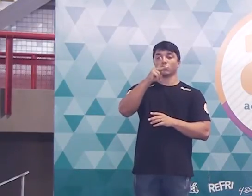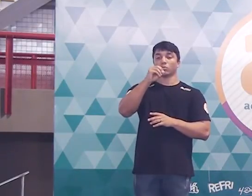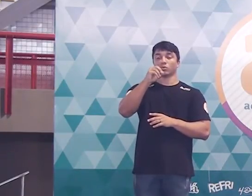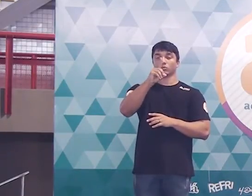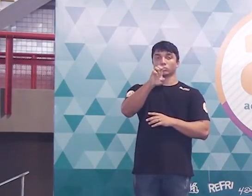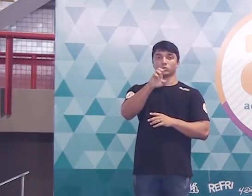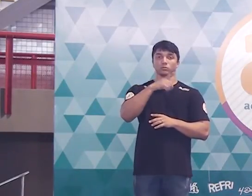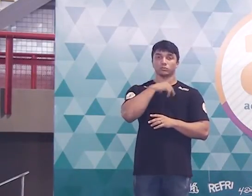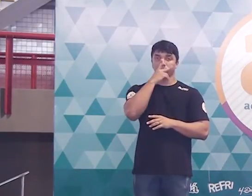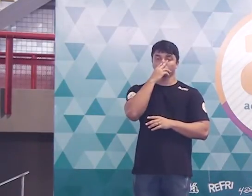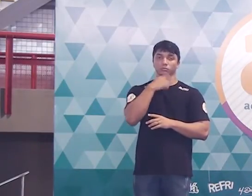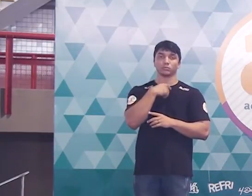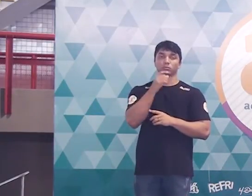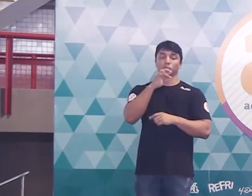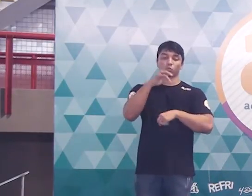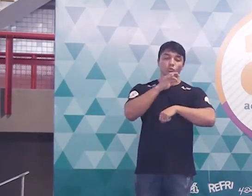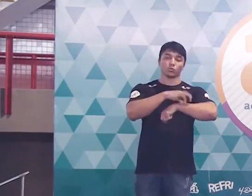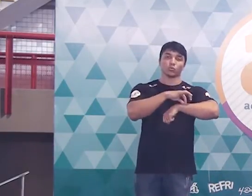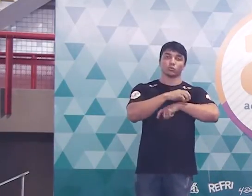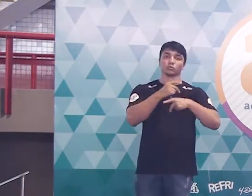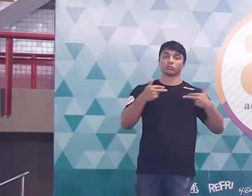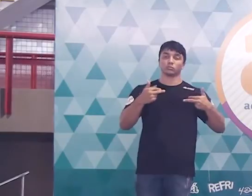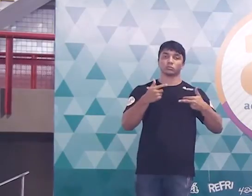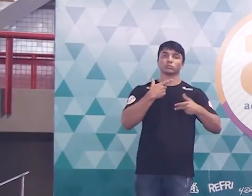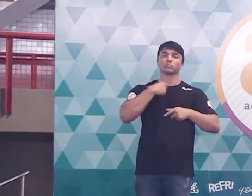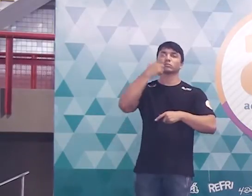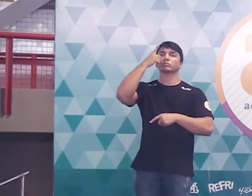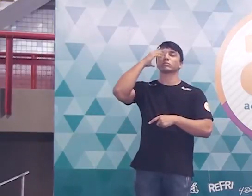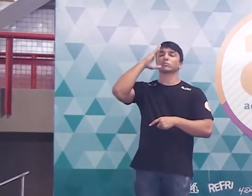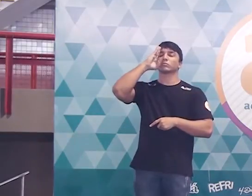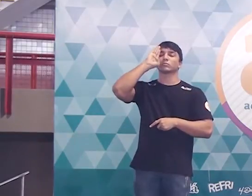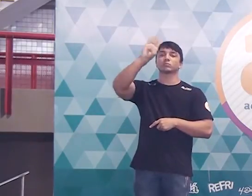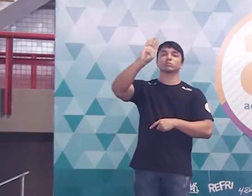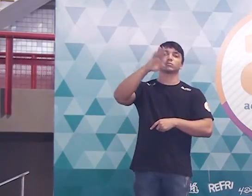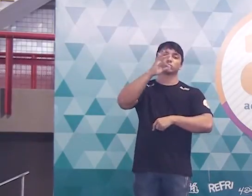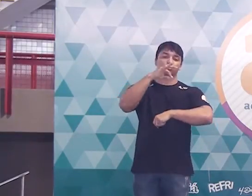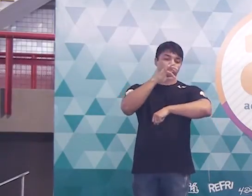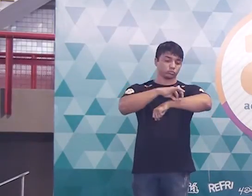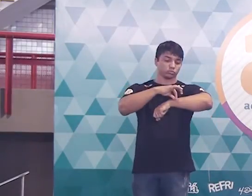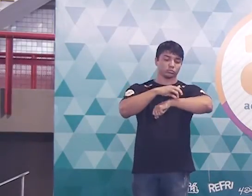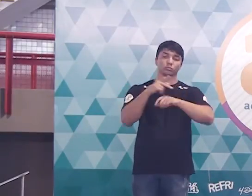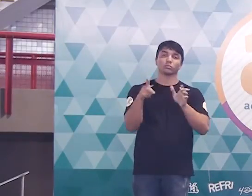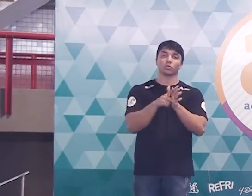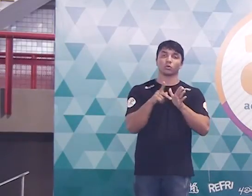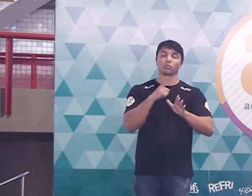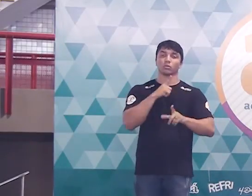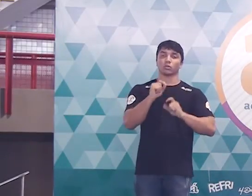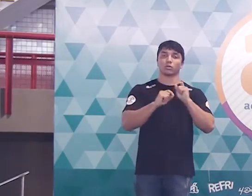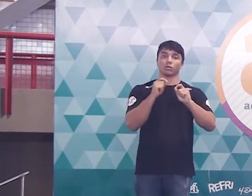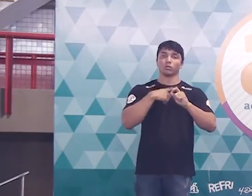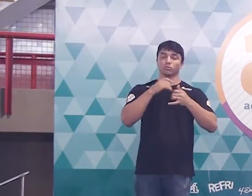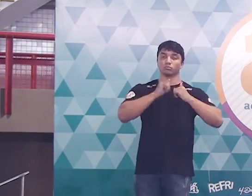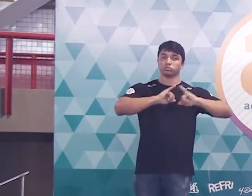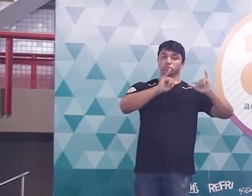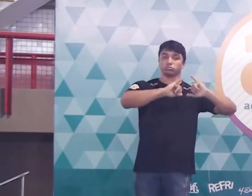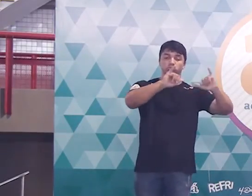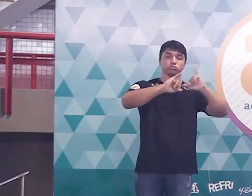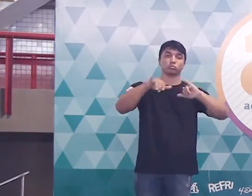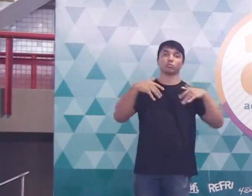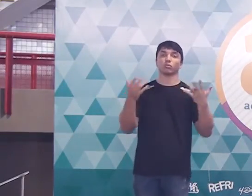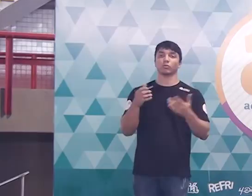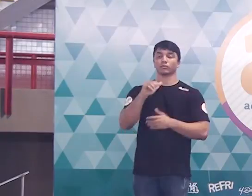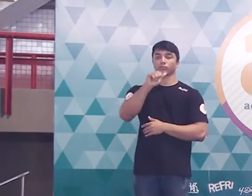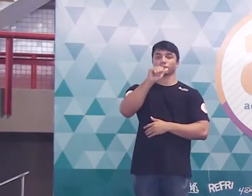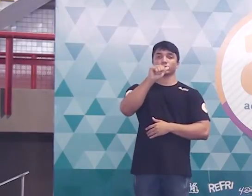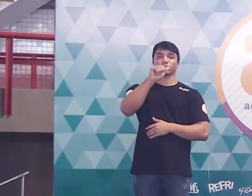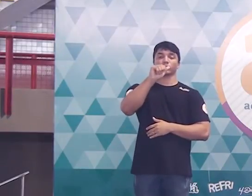de um mosquito. E quem é o principal mosquito vetor das arboviroses?